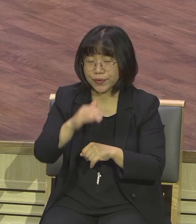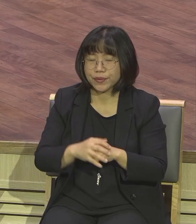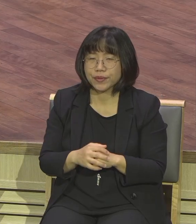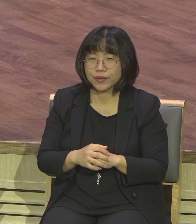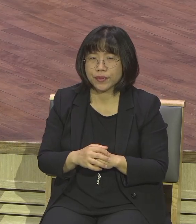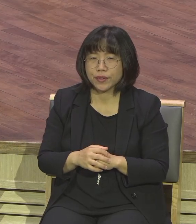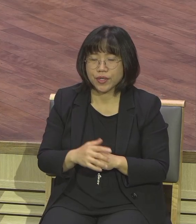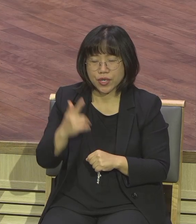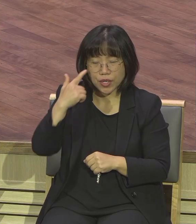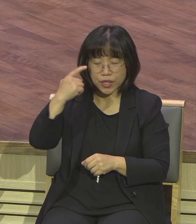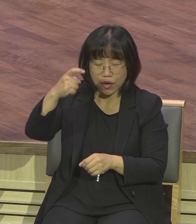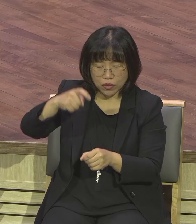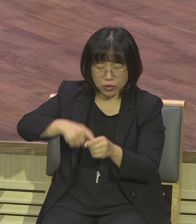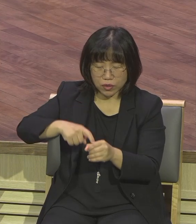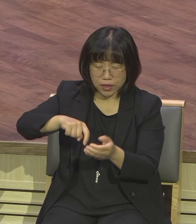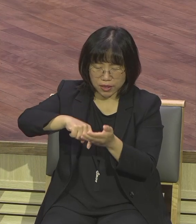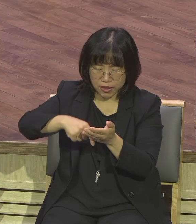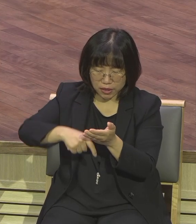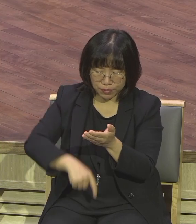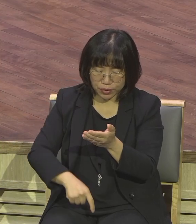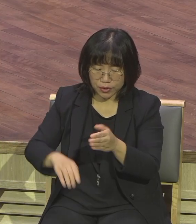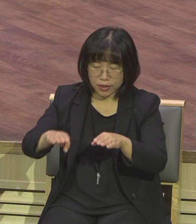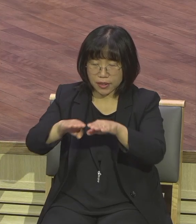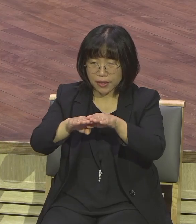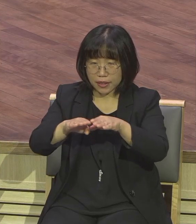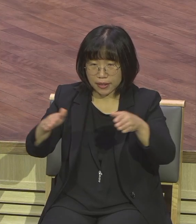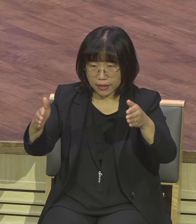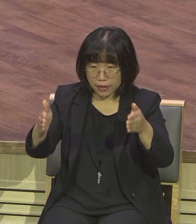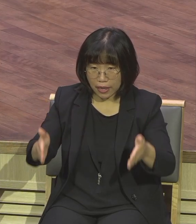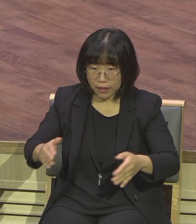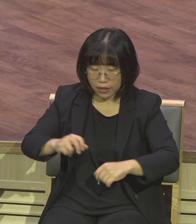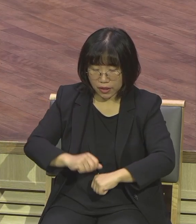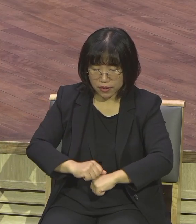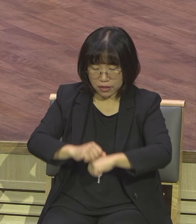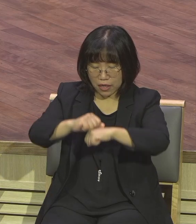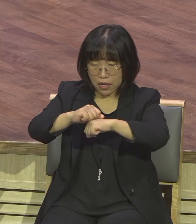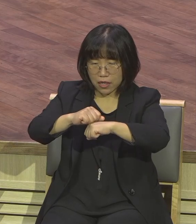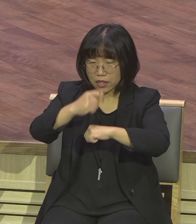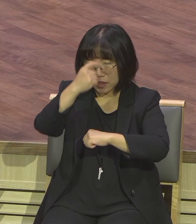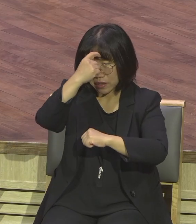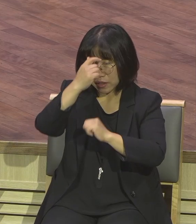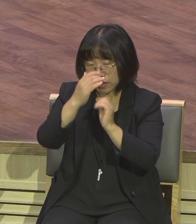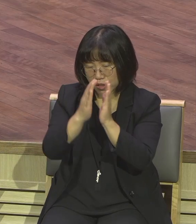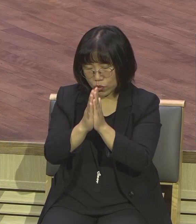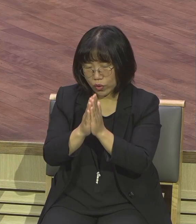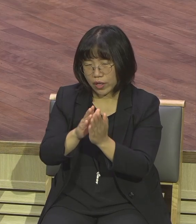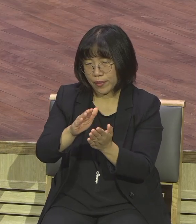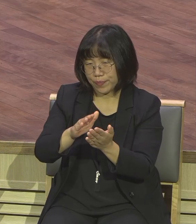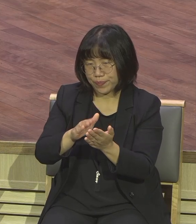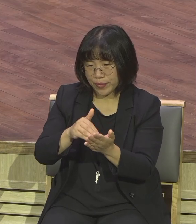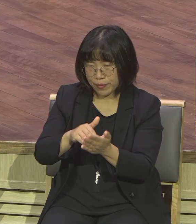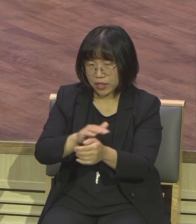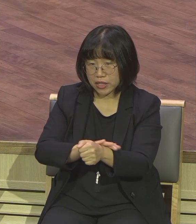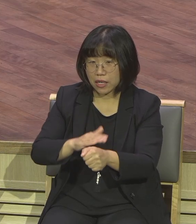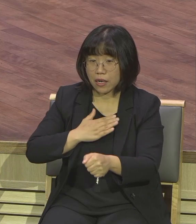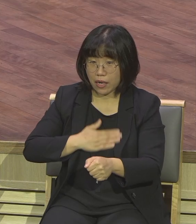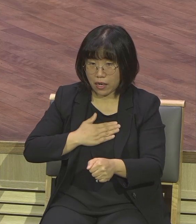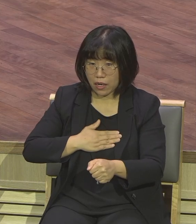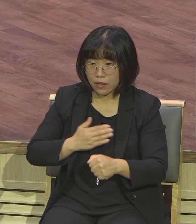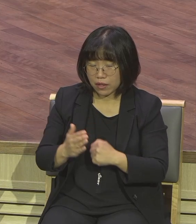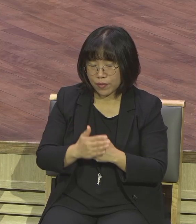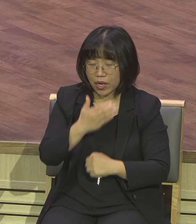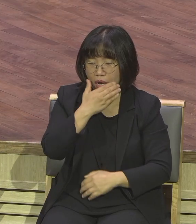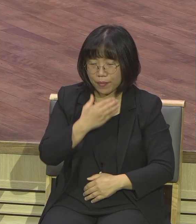이 단을 쌓았다. 기도의 이 의미와 비밀을 아는 거죠. 여기에서 아브라함 다섯 가지